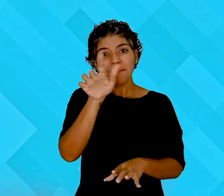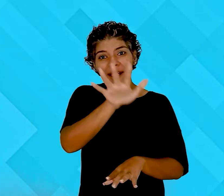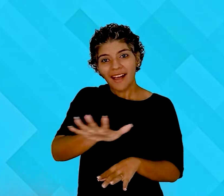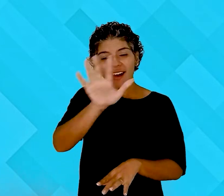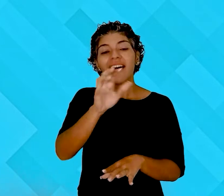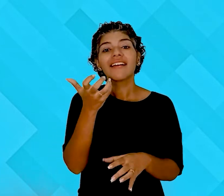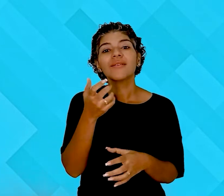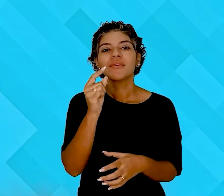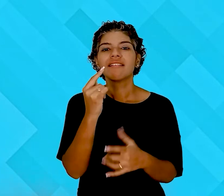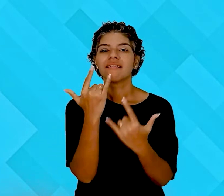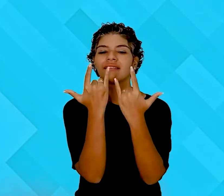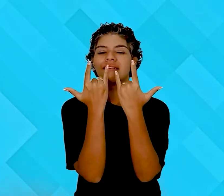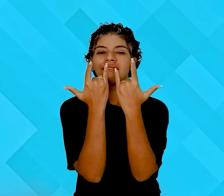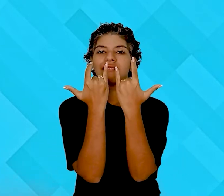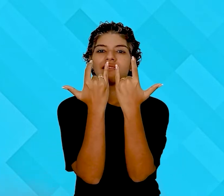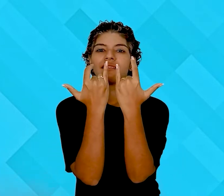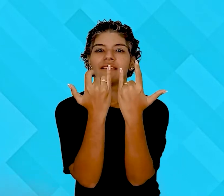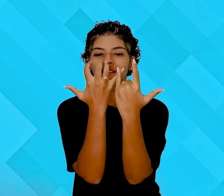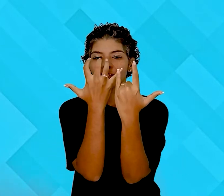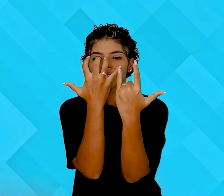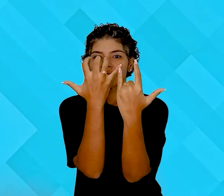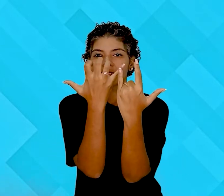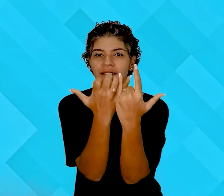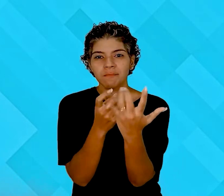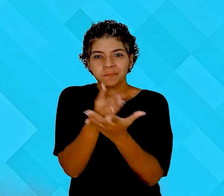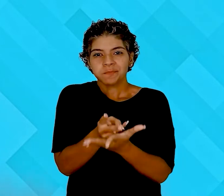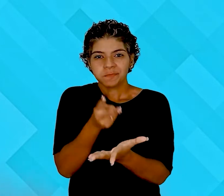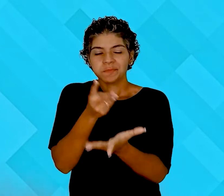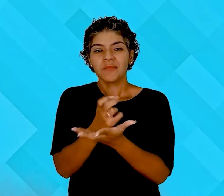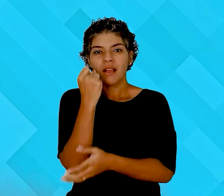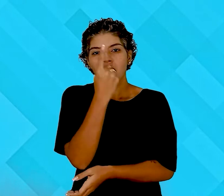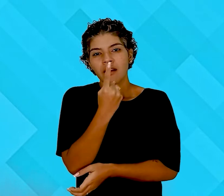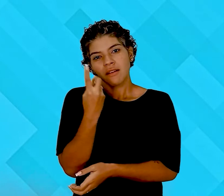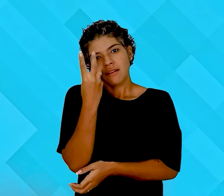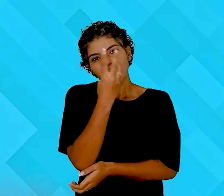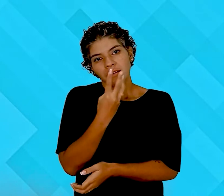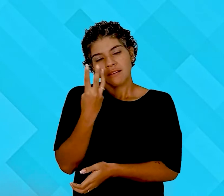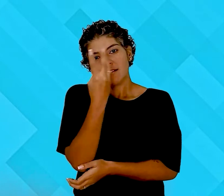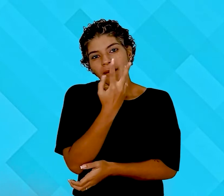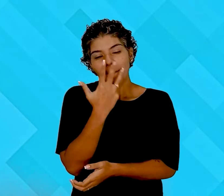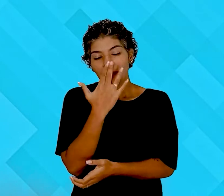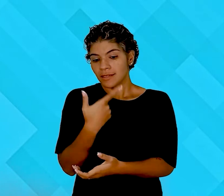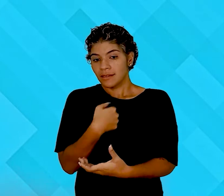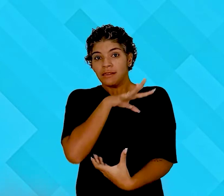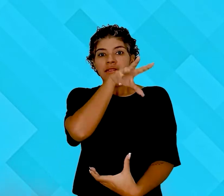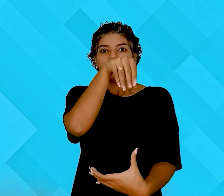lá dentro, por conveniência, por pertencimento. Lembra que eu estava falando no início sobre essa necessidade biológica que a